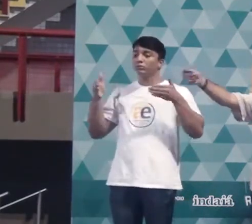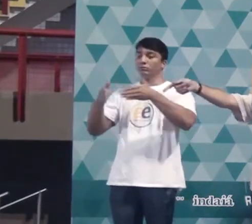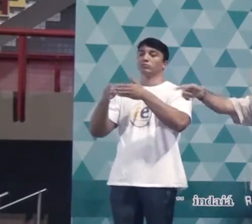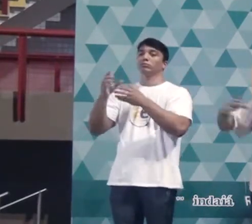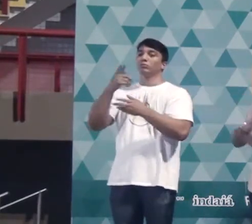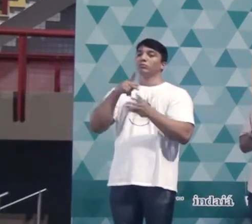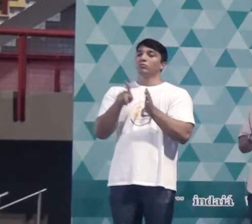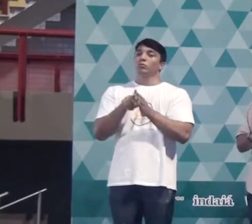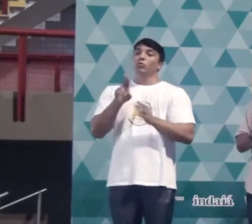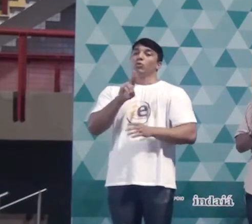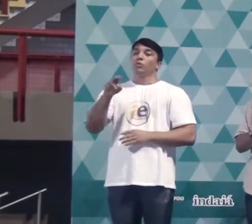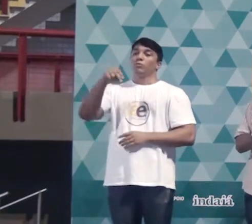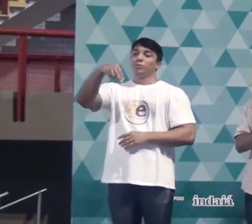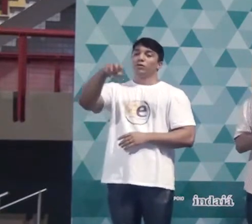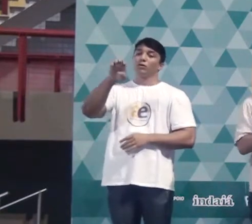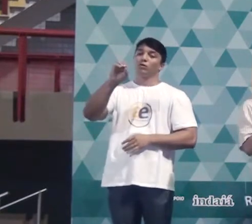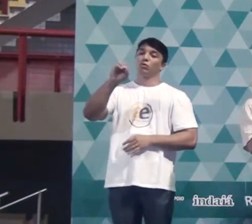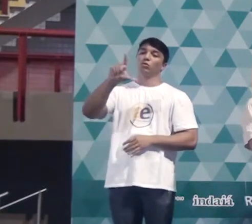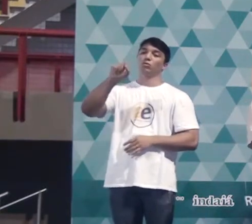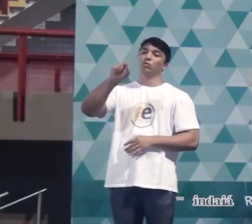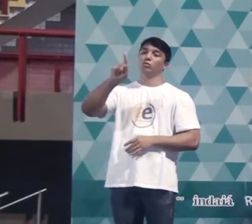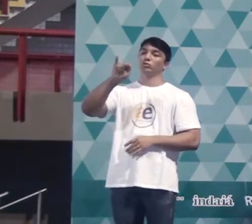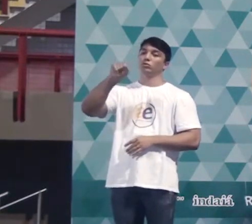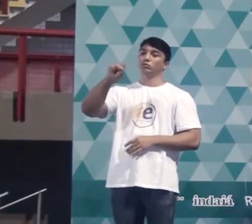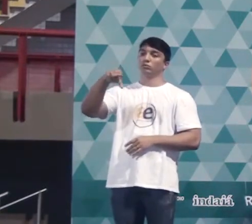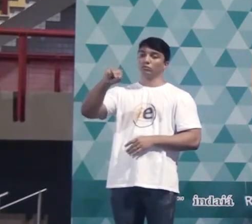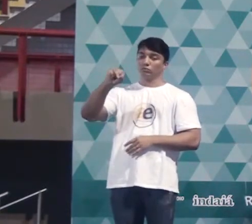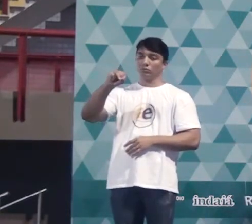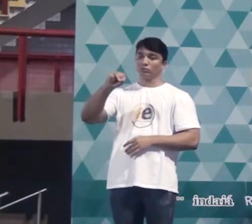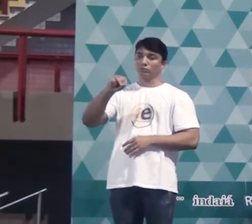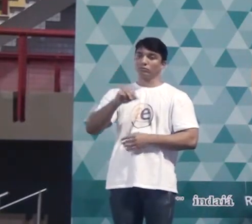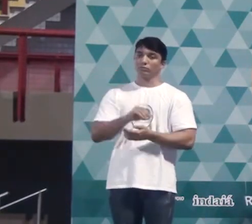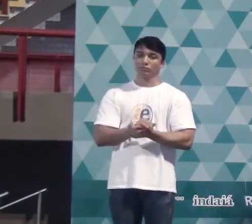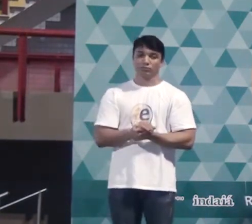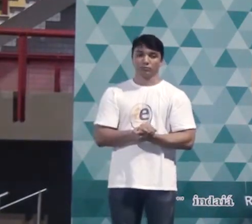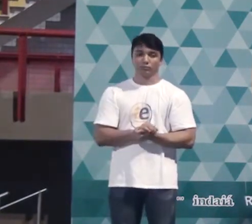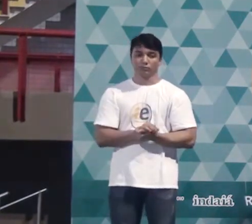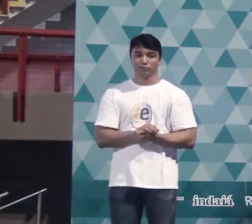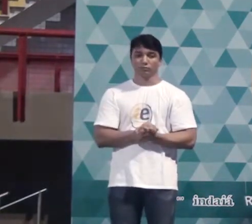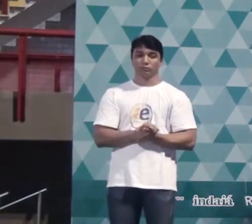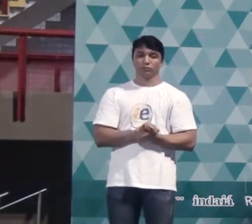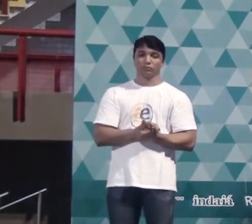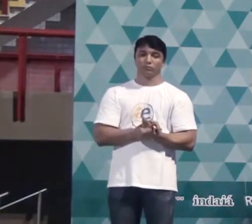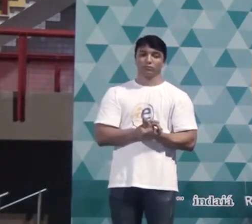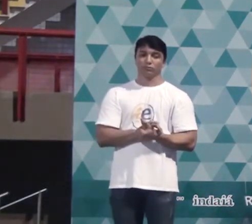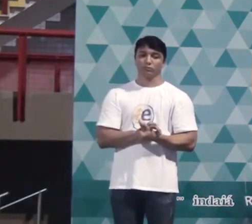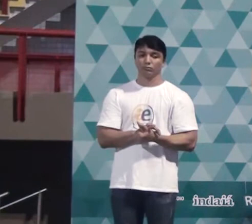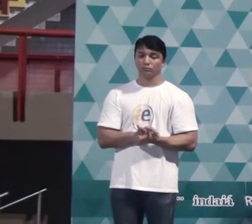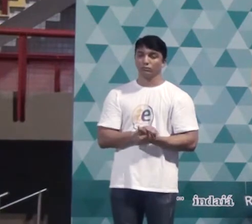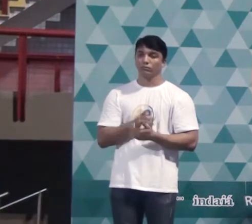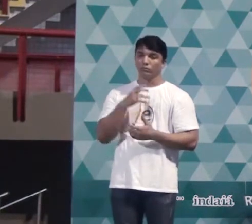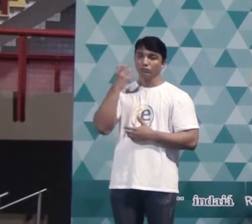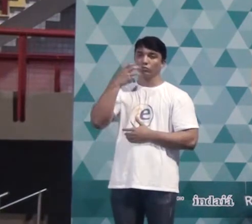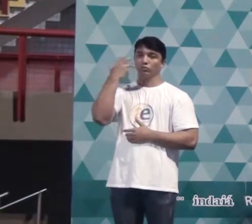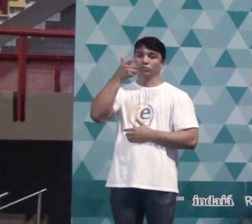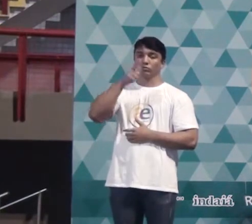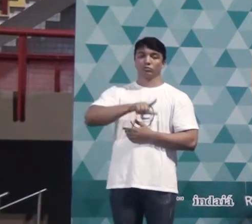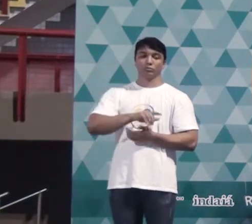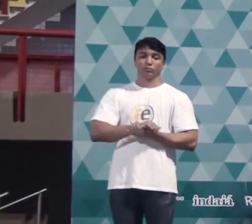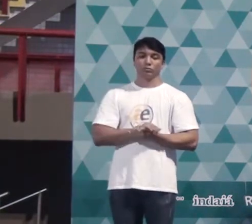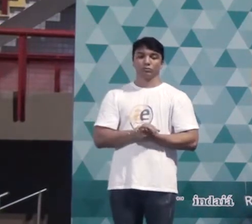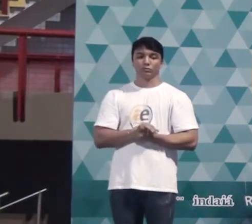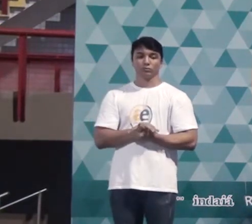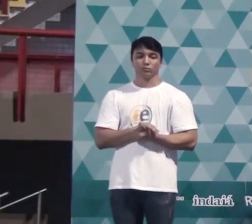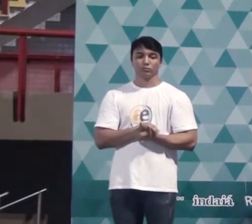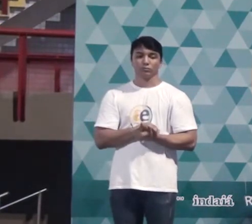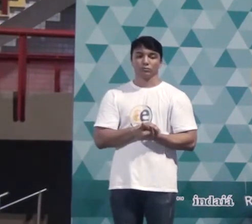contexto. Como é o nome disso? Neologismo. Aqui é uma cançãozinha.